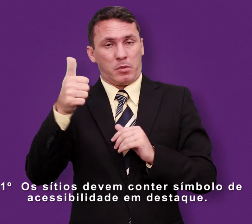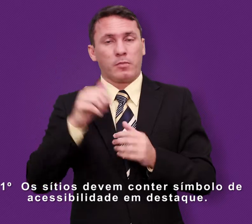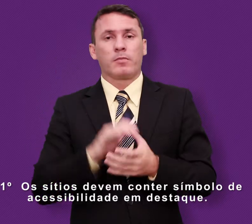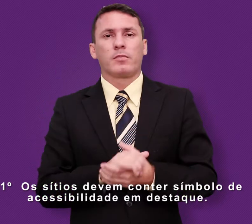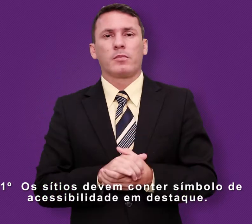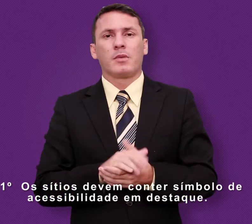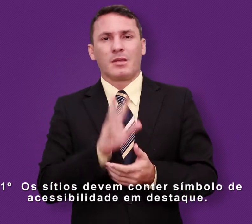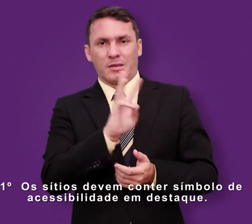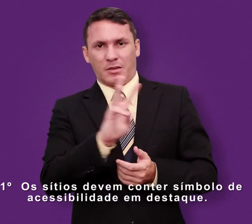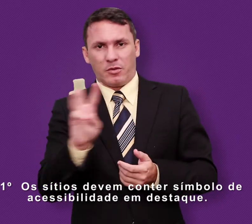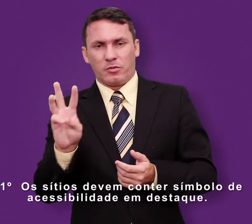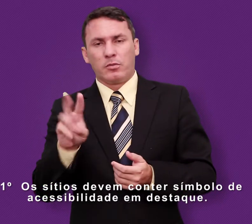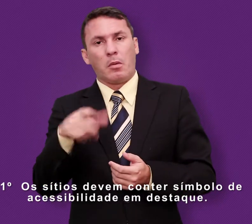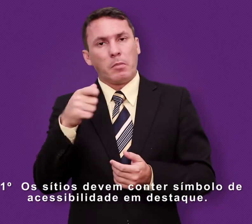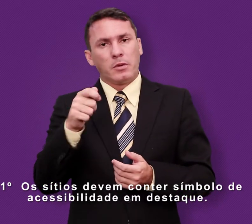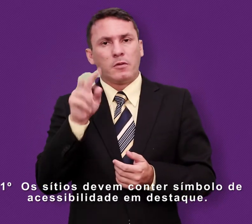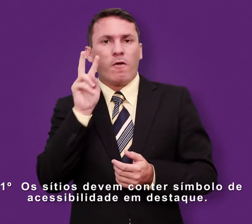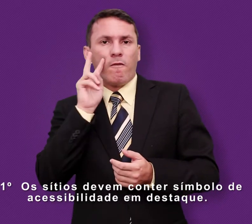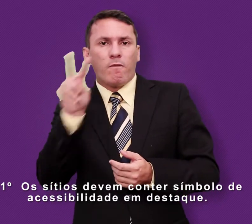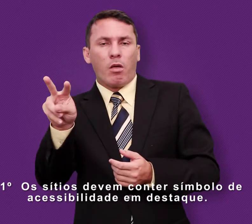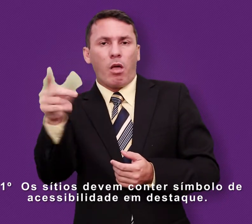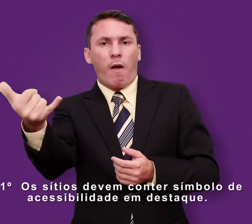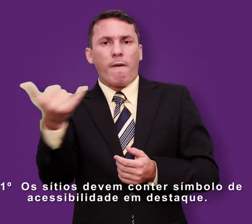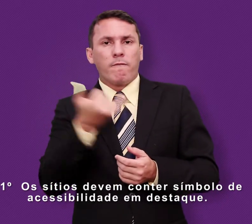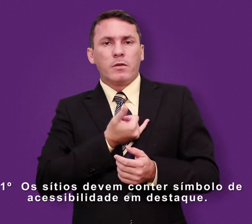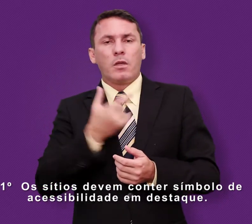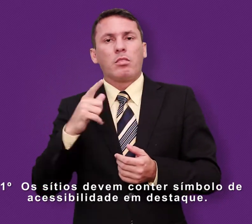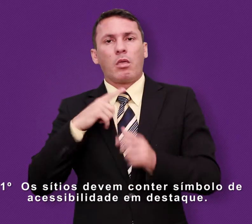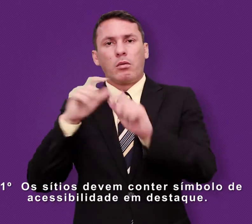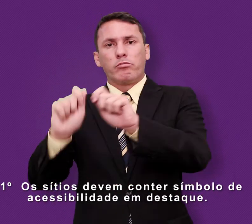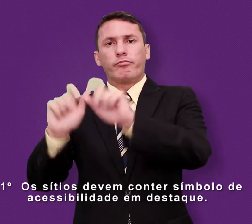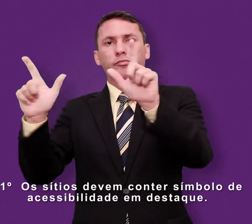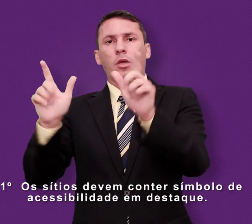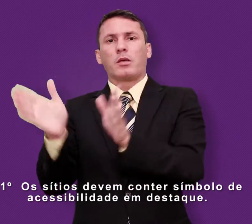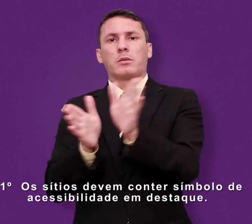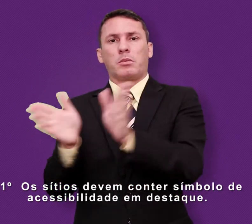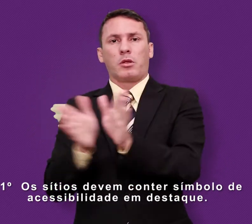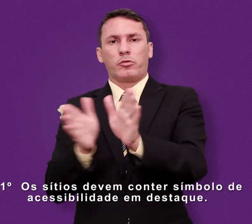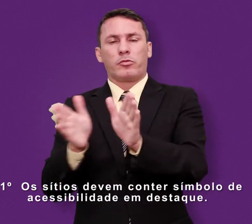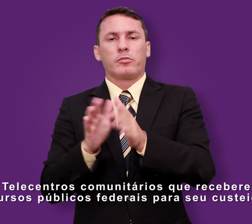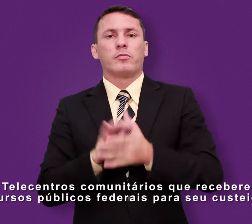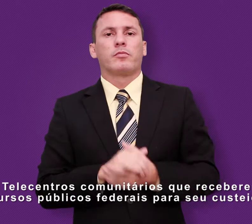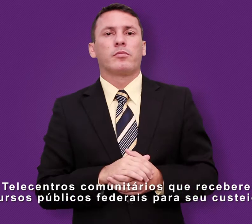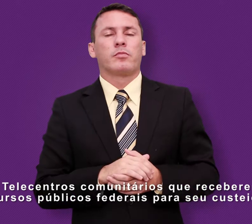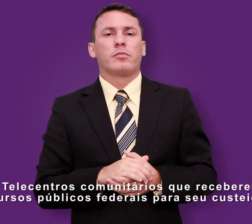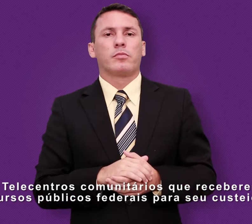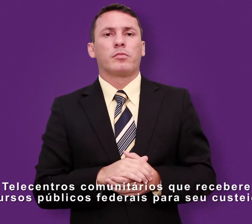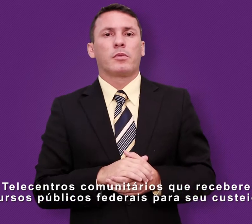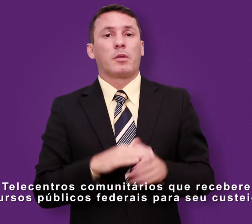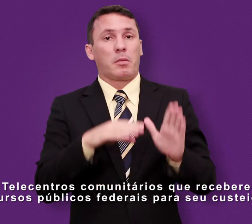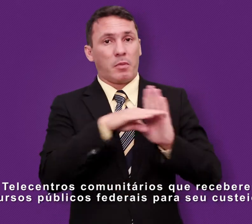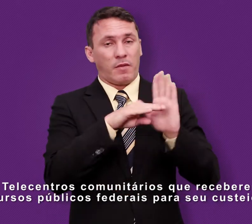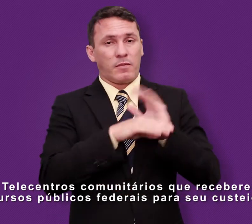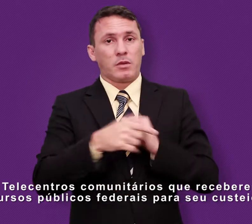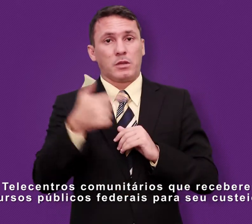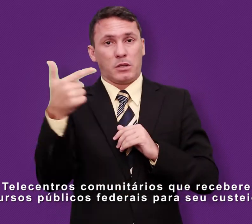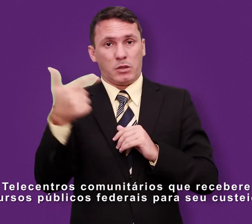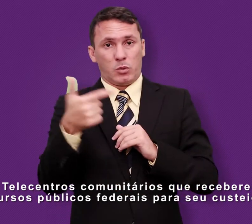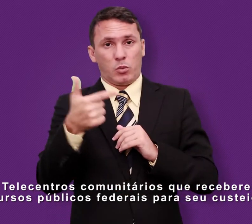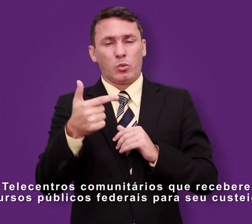1º. Os sítios devem conter símbolo de acessibilidade em destaque. Parágrafo 2º. Telecentros